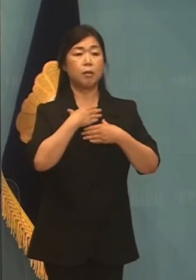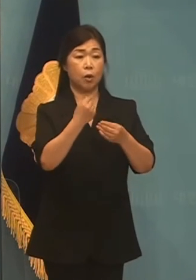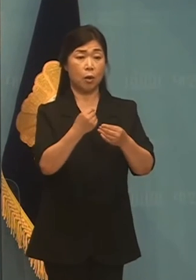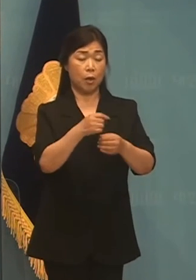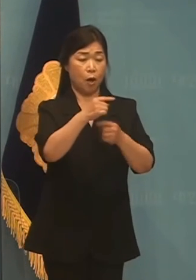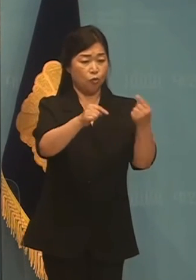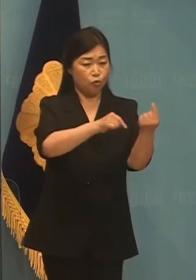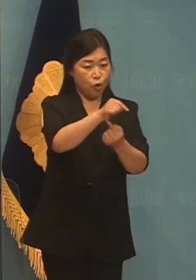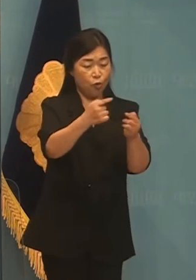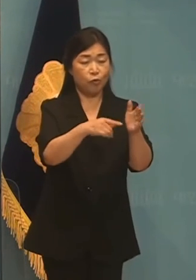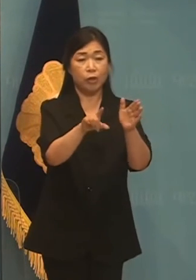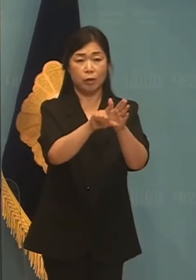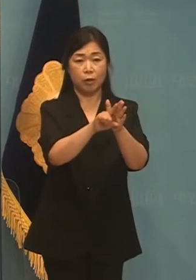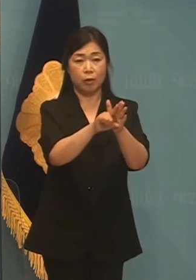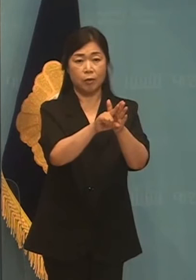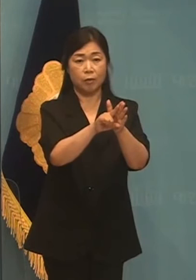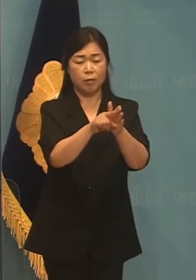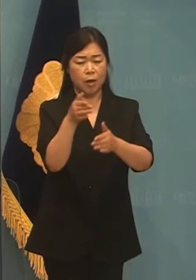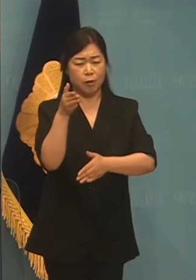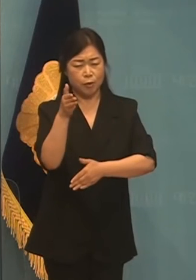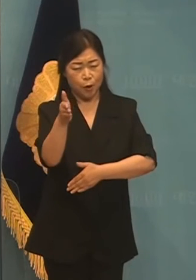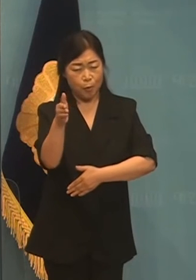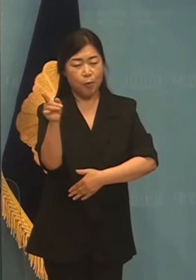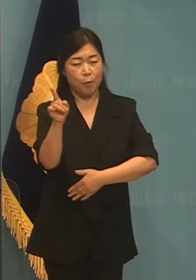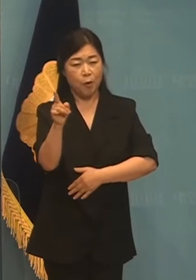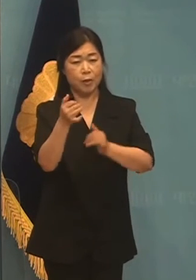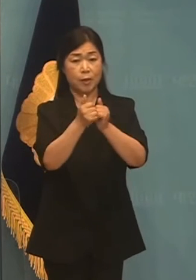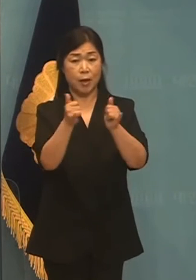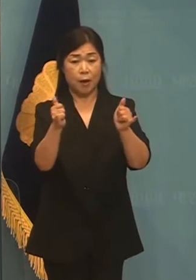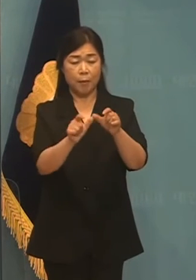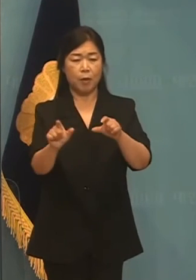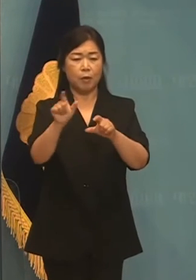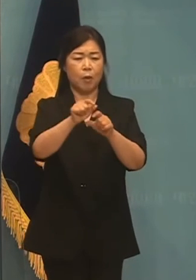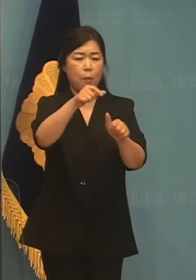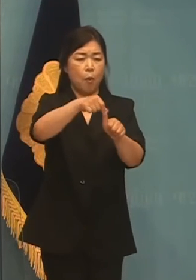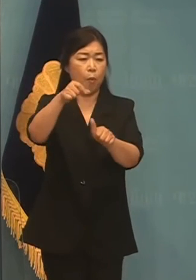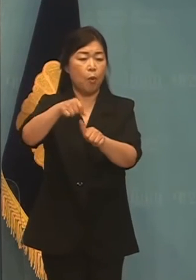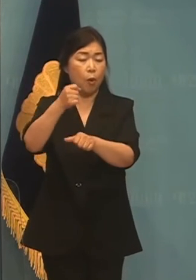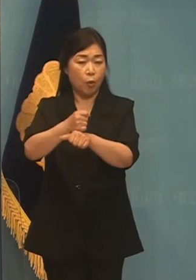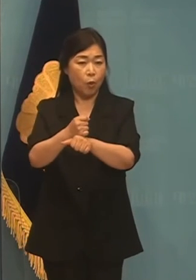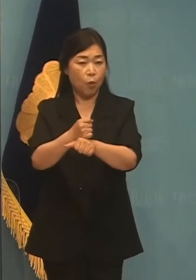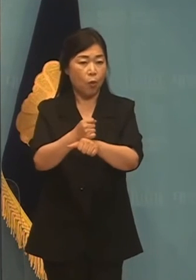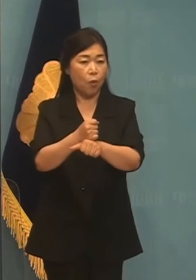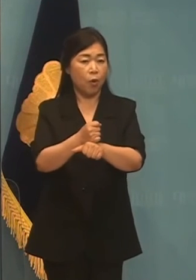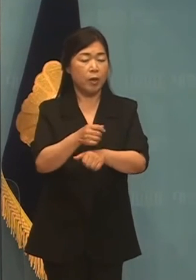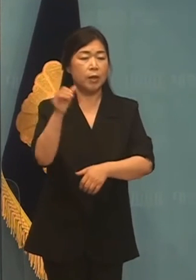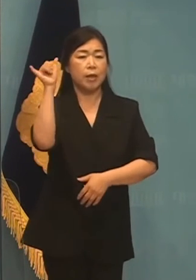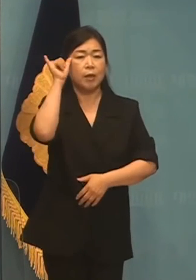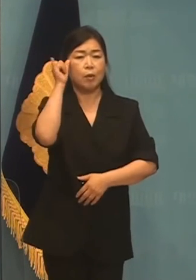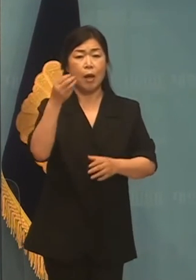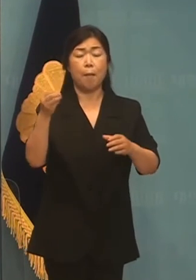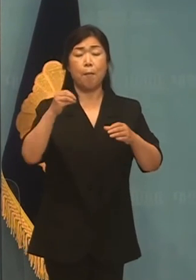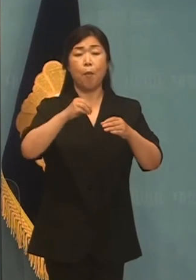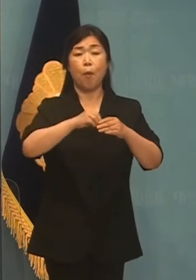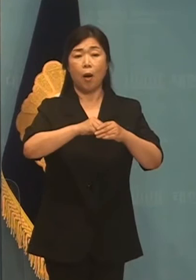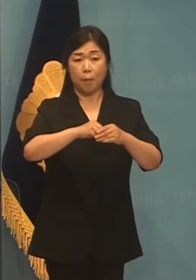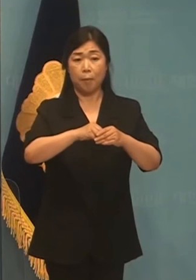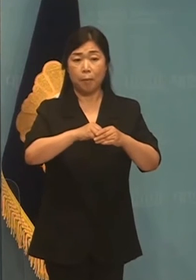안전한 운용을 위한 전문적 인력의 보강과 인공지능까지